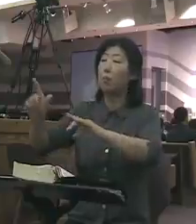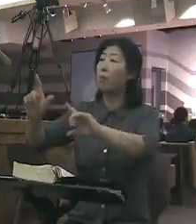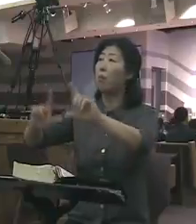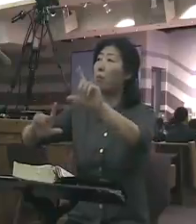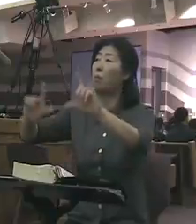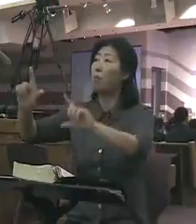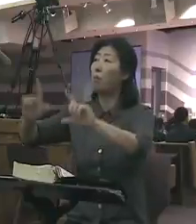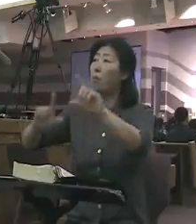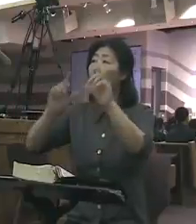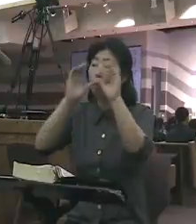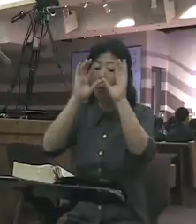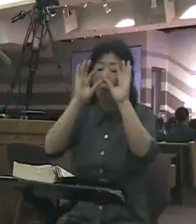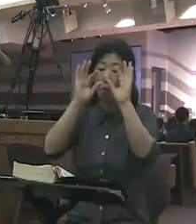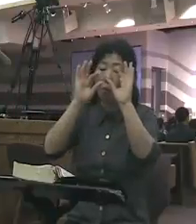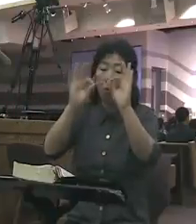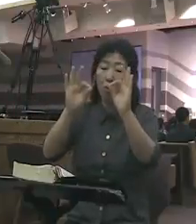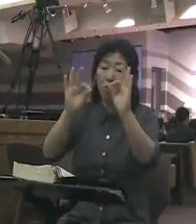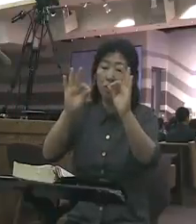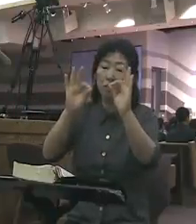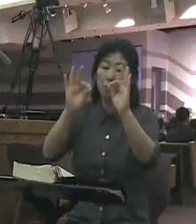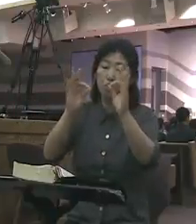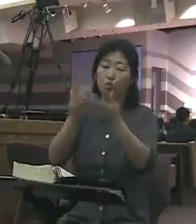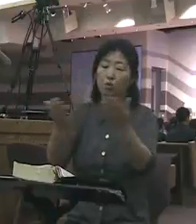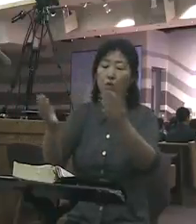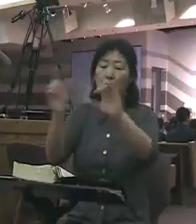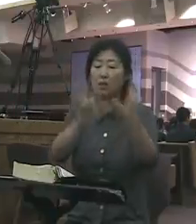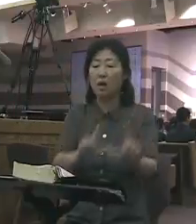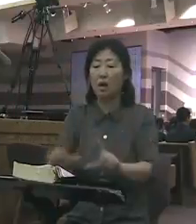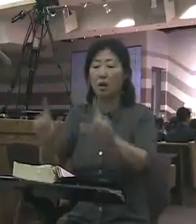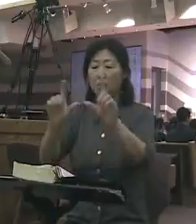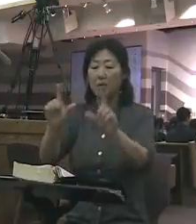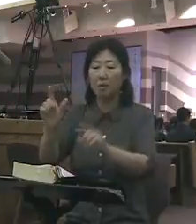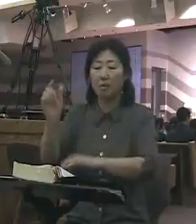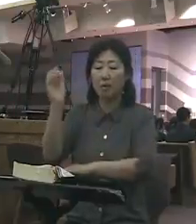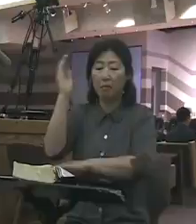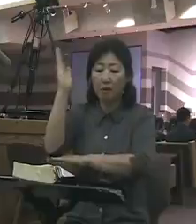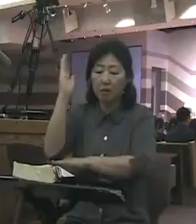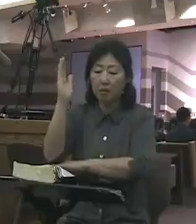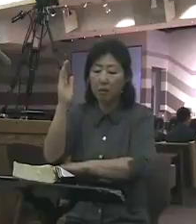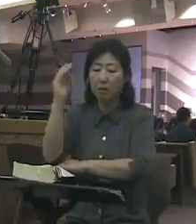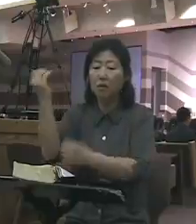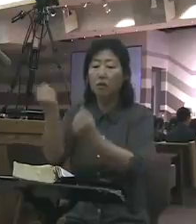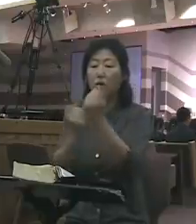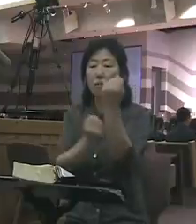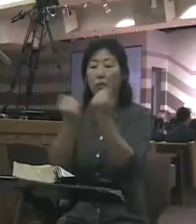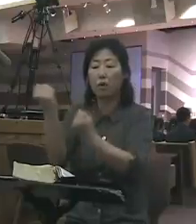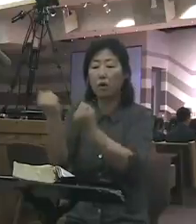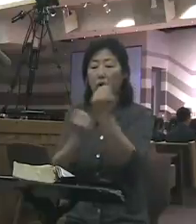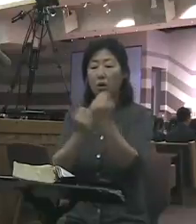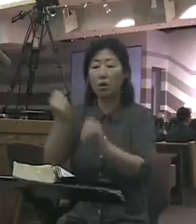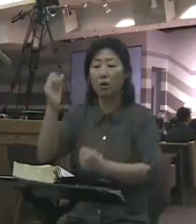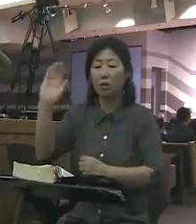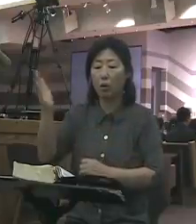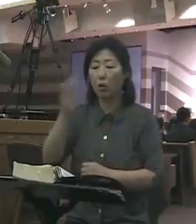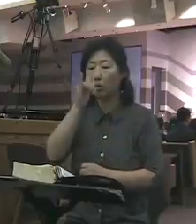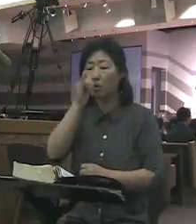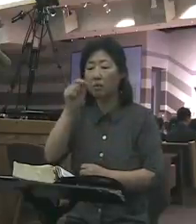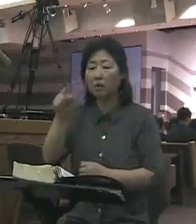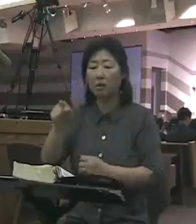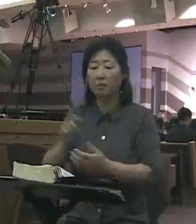보여주는 그의 삶이 오늘 말씀에서 설명되고 있습니다. 자, 여러분, 오늘 본문 말씀을 보시면